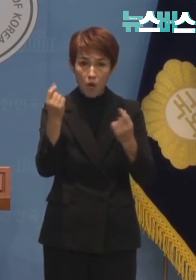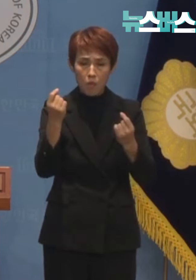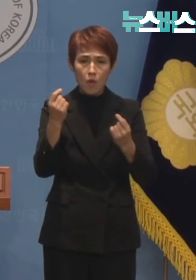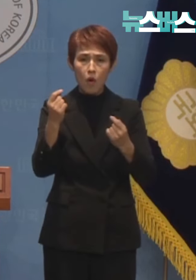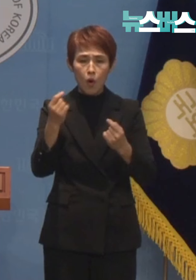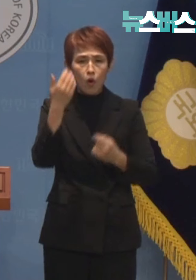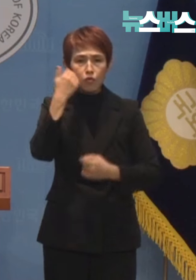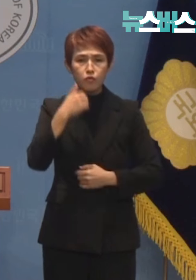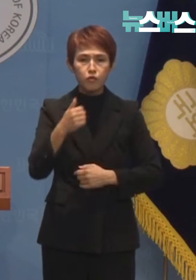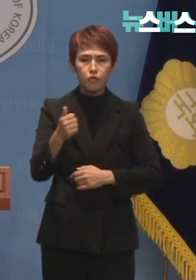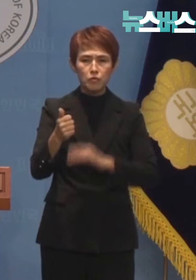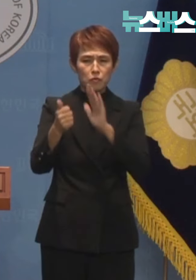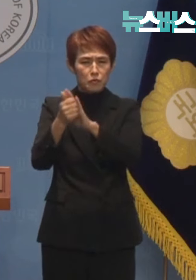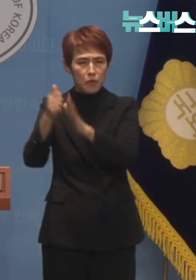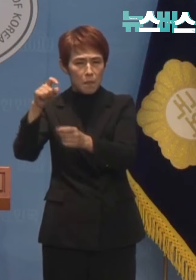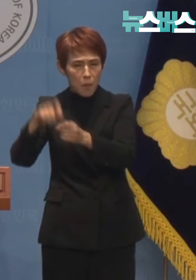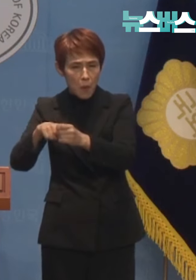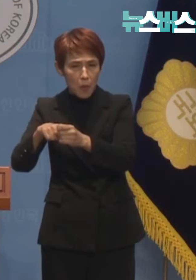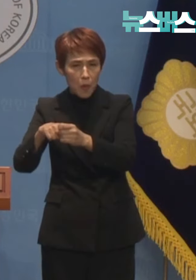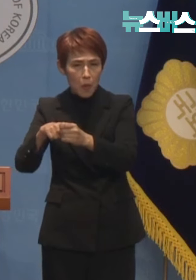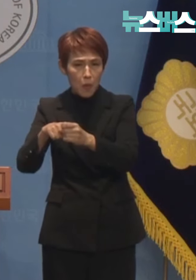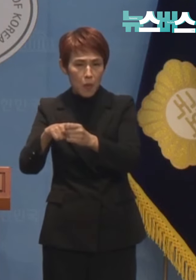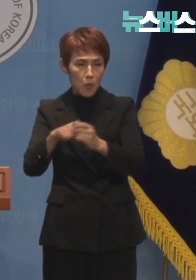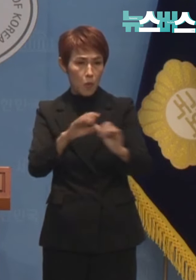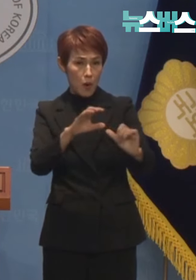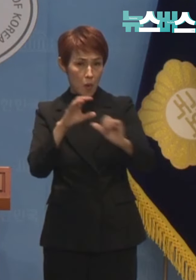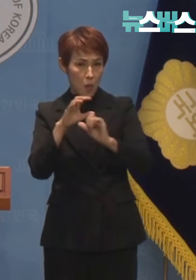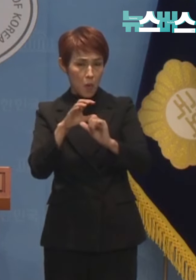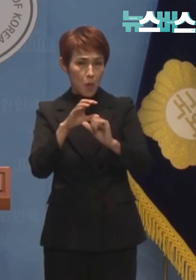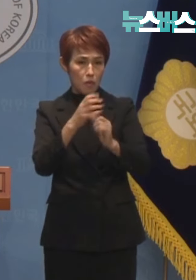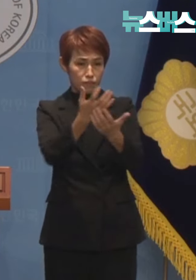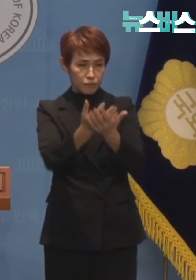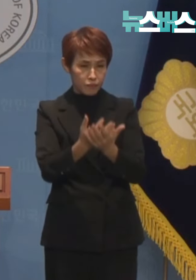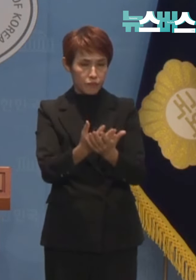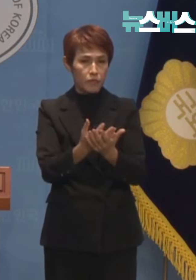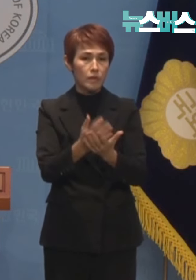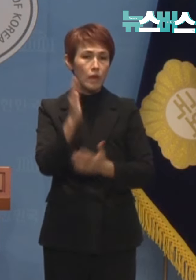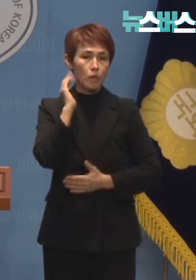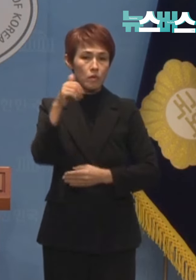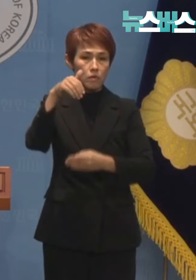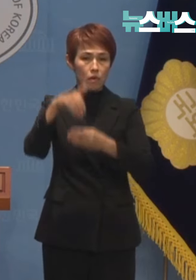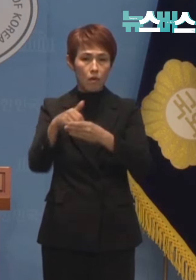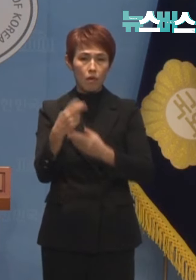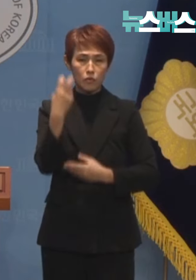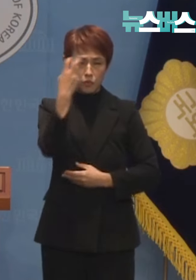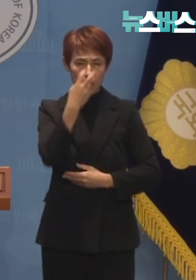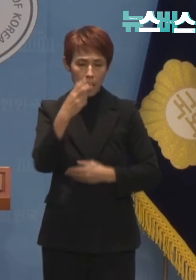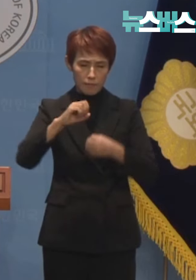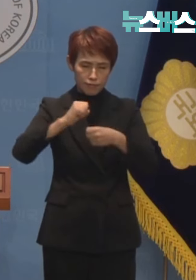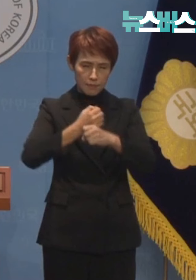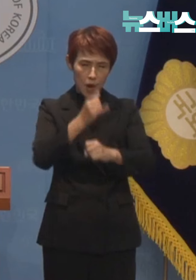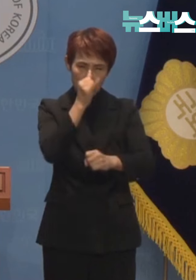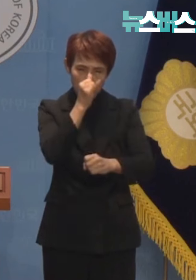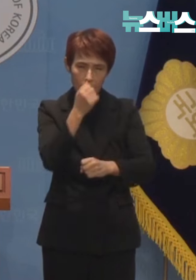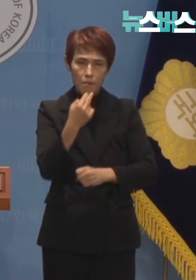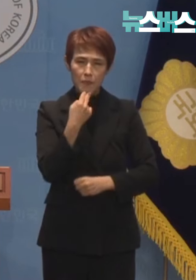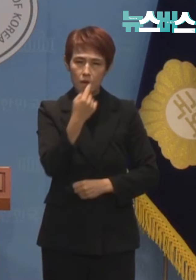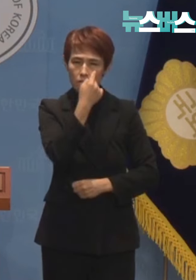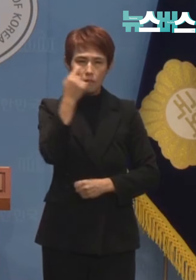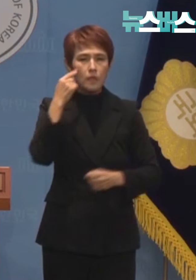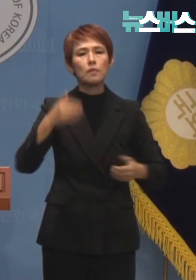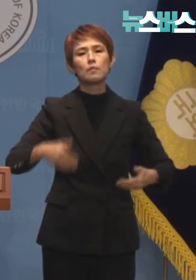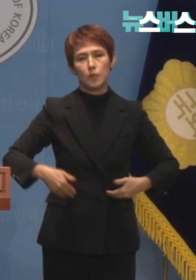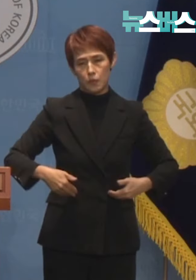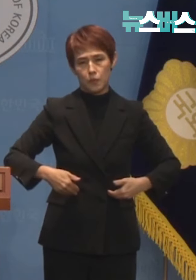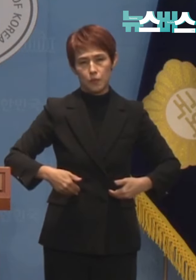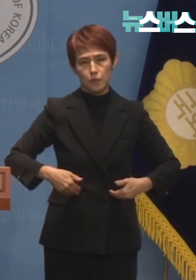후보 지지 성향이 확인된 DB를 사용해서 대선 여론조사마저 조작한 것은 아닌지 반드시 그 의혹을